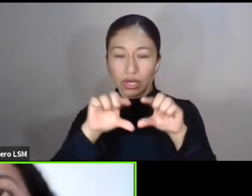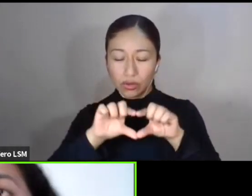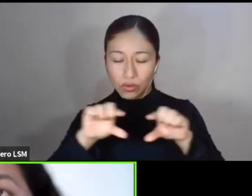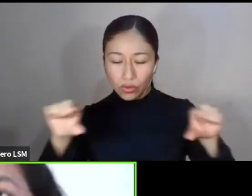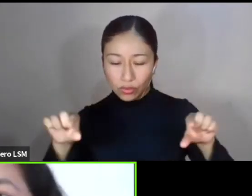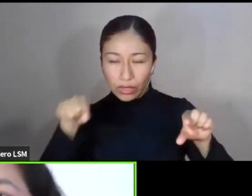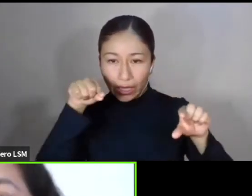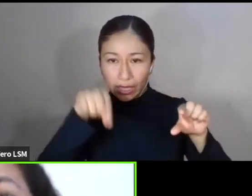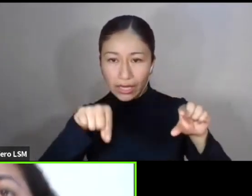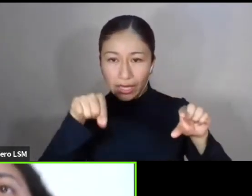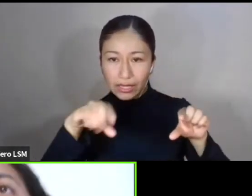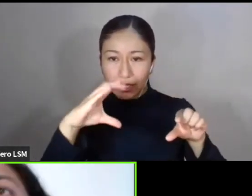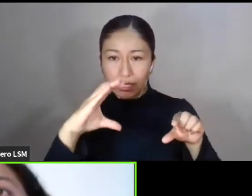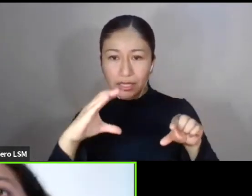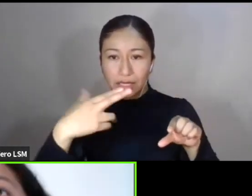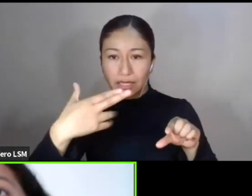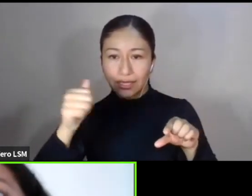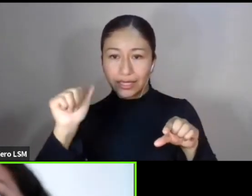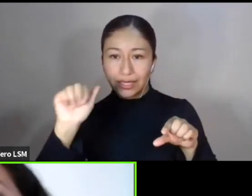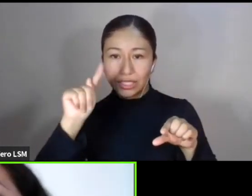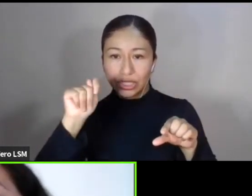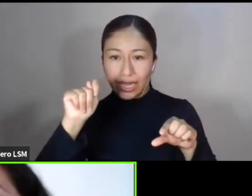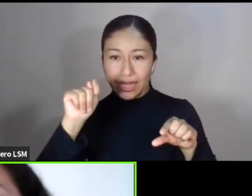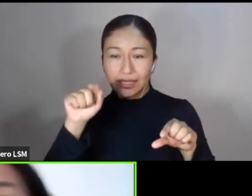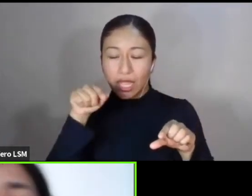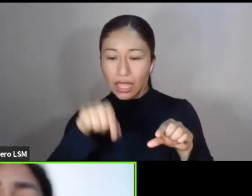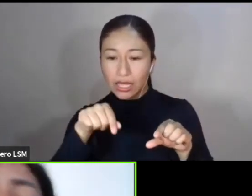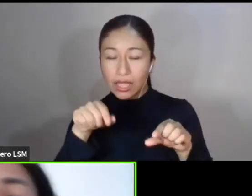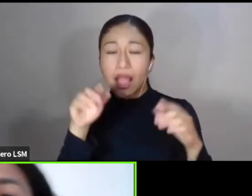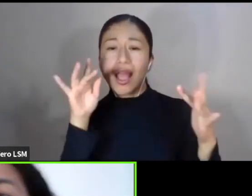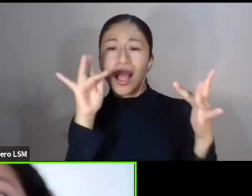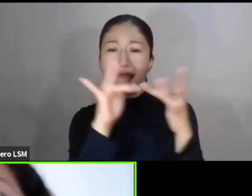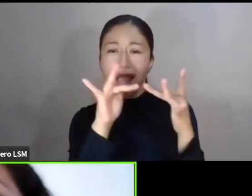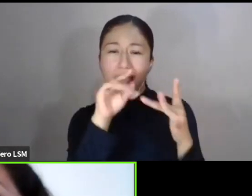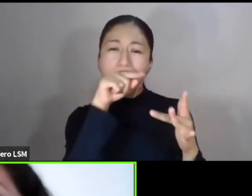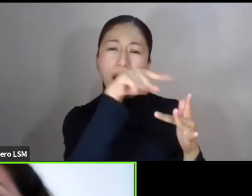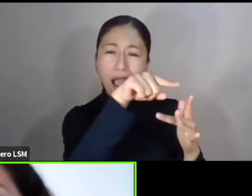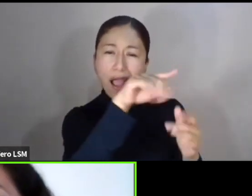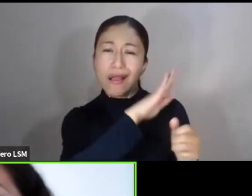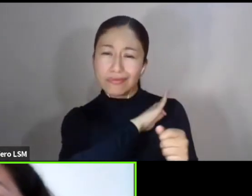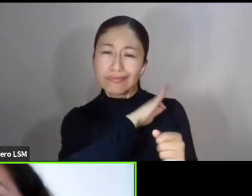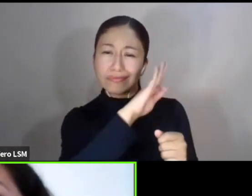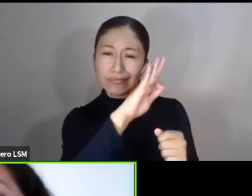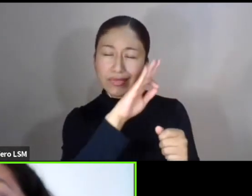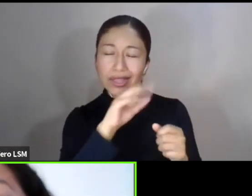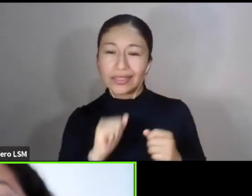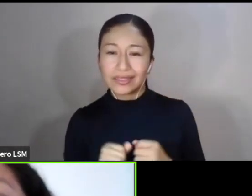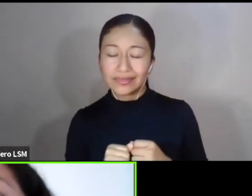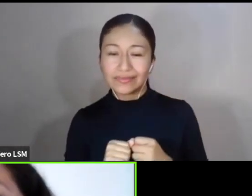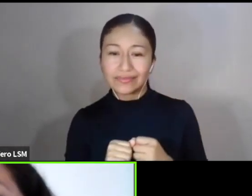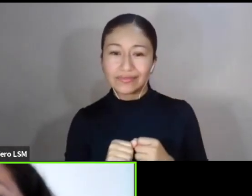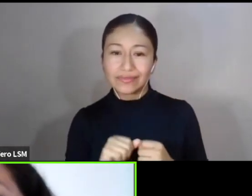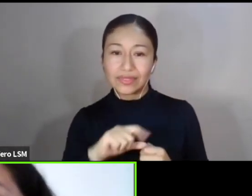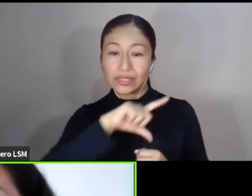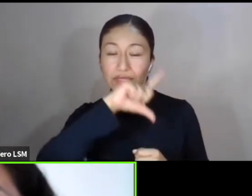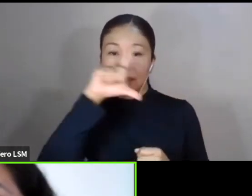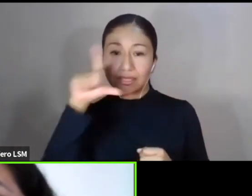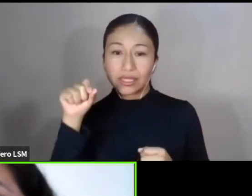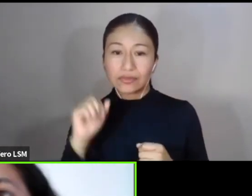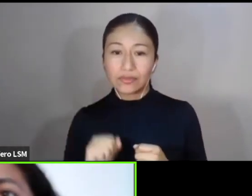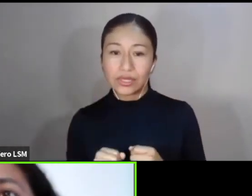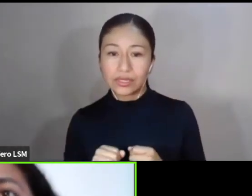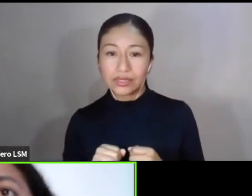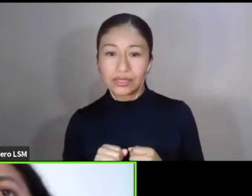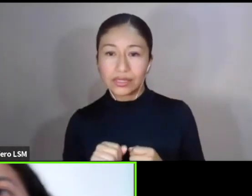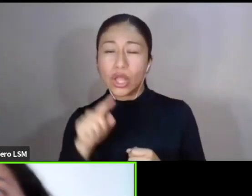si gustan contactarlo. Y también se compartirá en breve el link del registro de asistencia